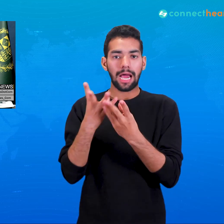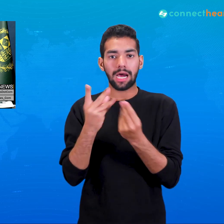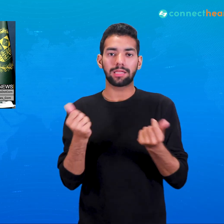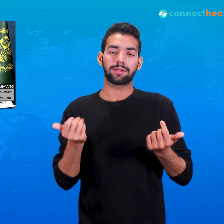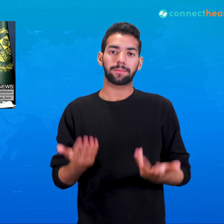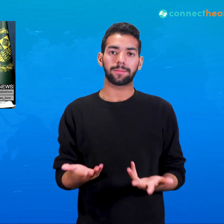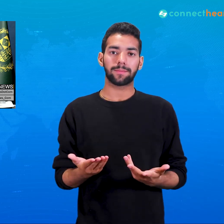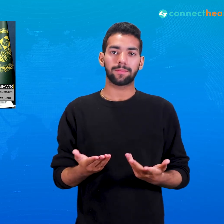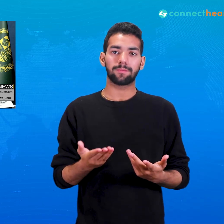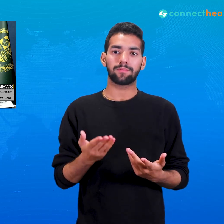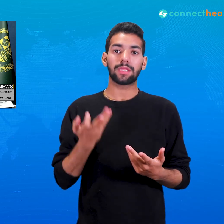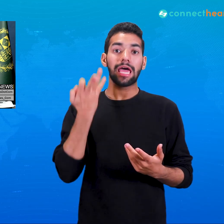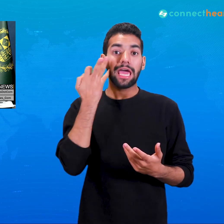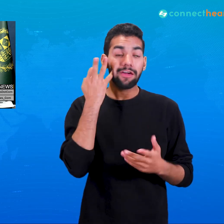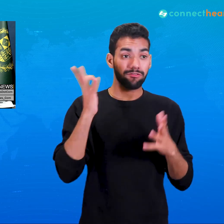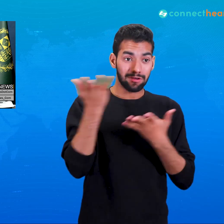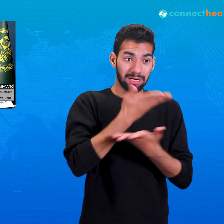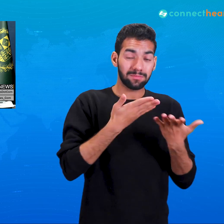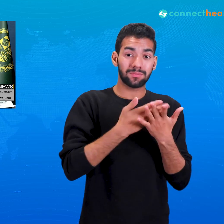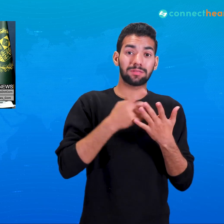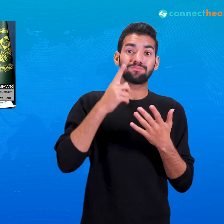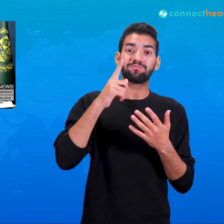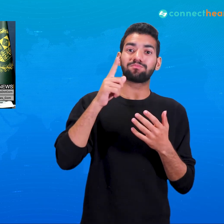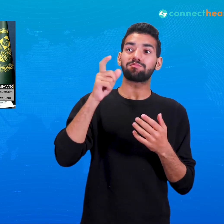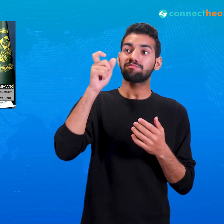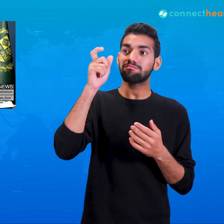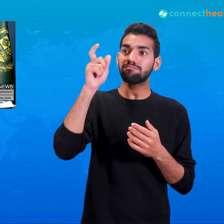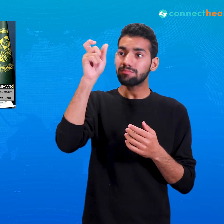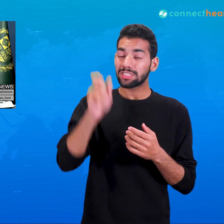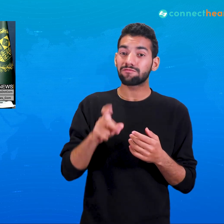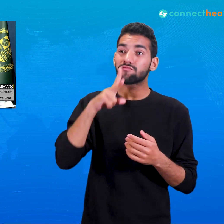آپ مجرموں کو, ایک آدمی ہے جھوٹ بول کے,